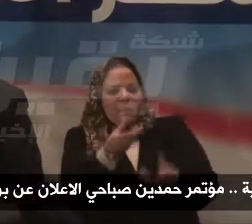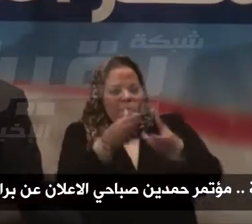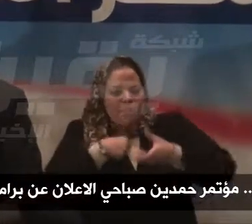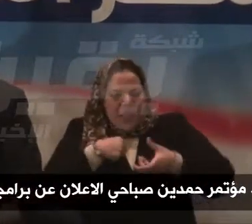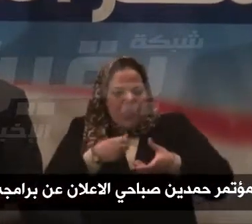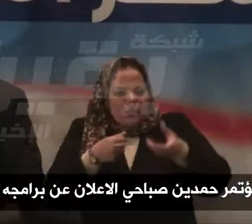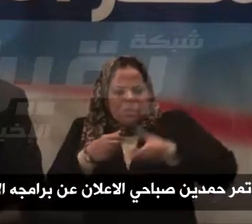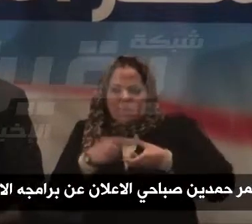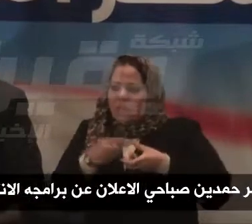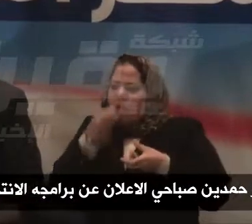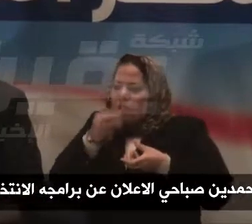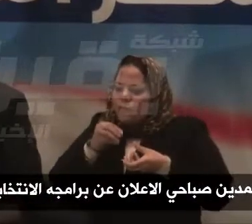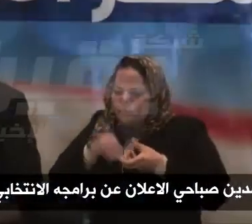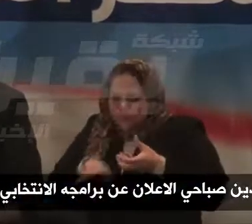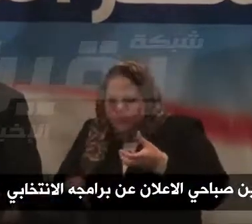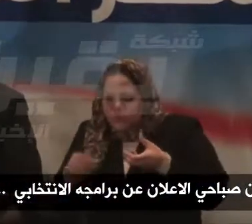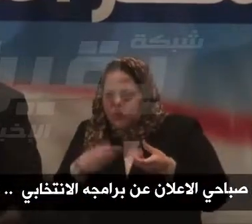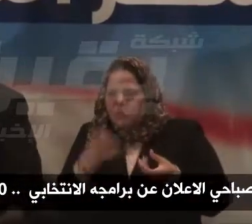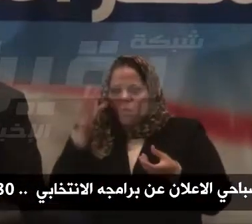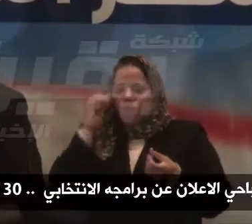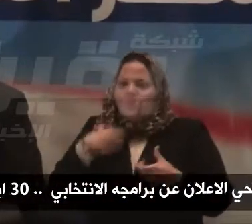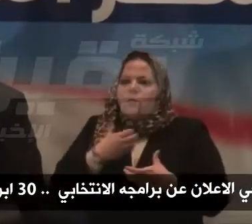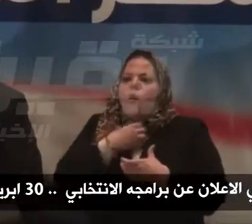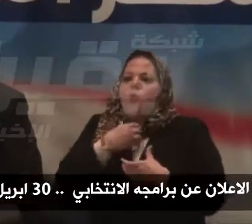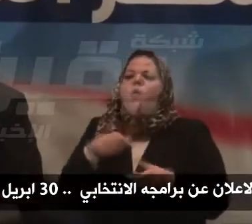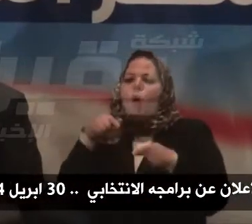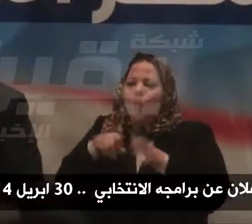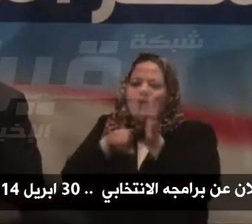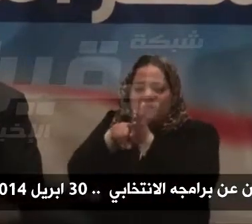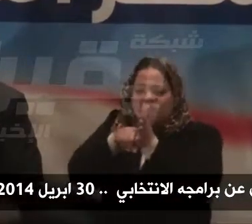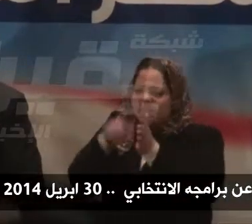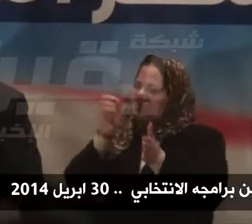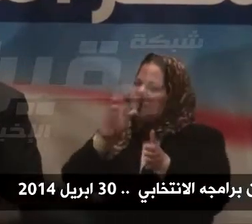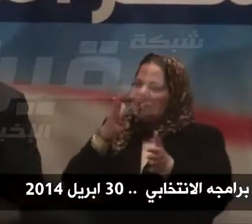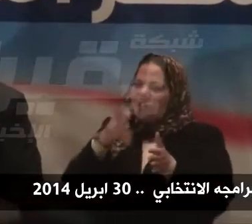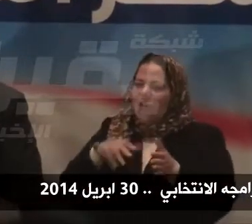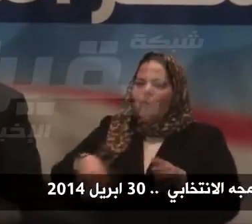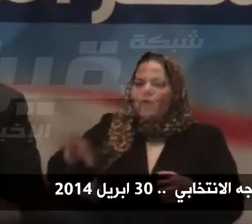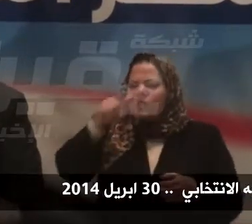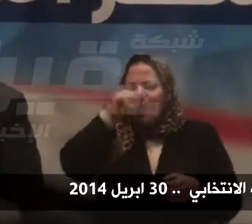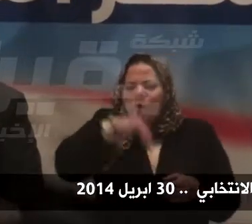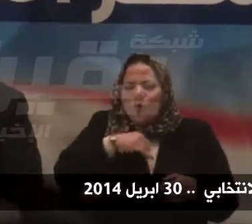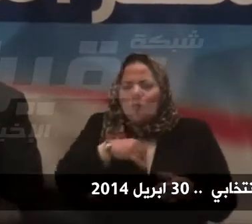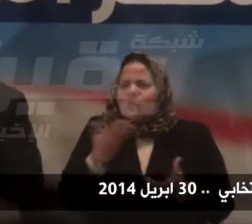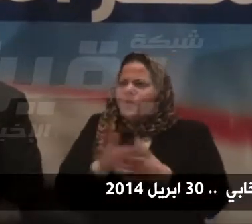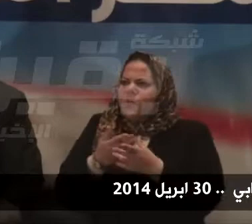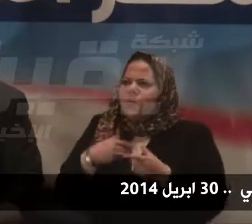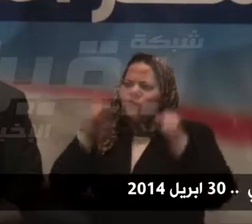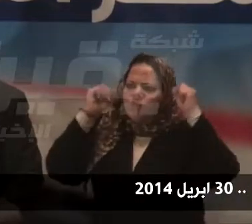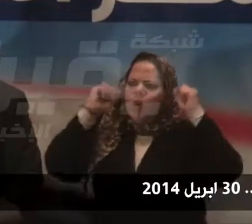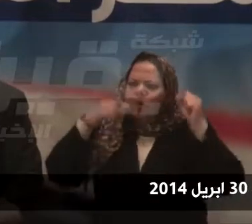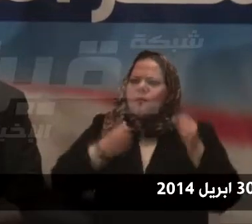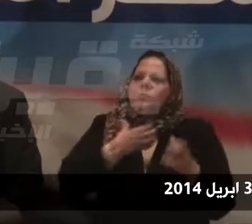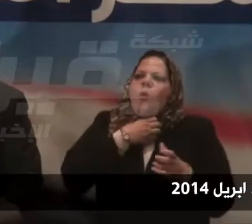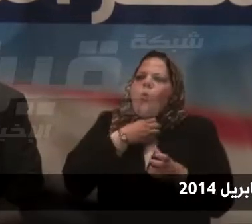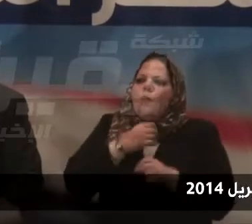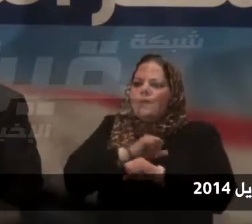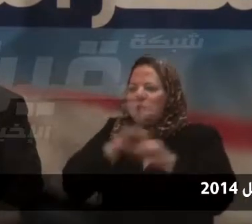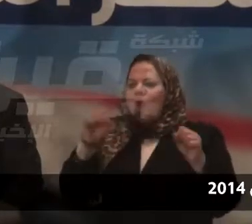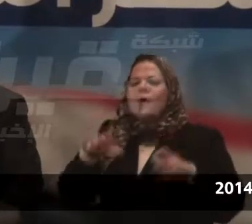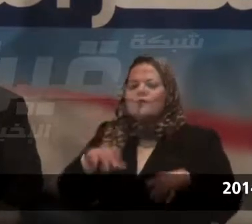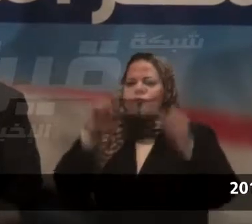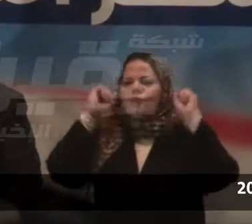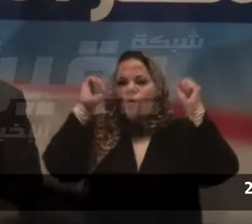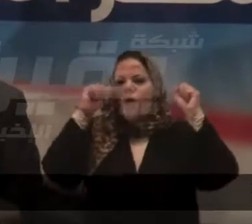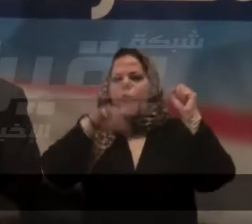لا. عشان كده احنا اساس البرنامج بتاعنا العيش والحرية والعدالة الاجتماعية والاستقلال